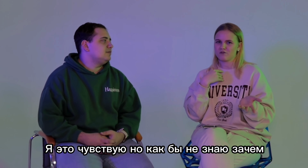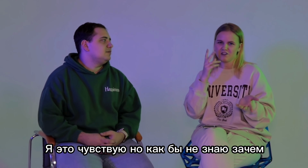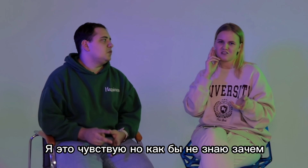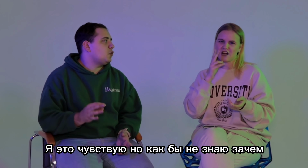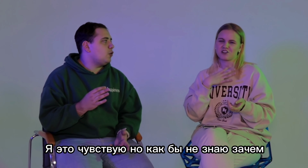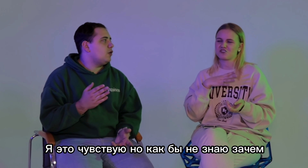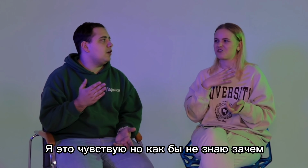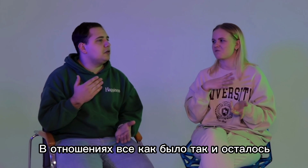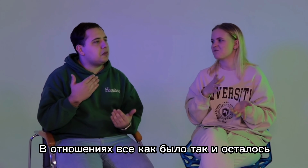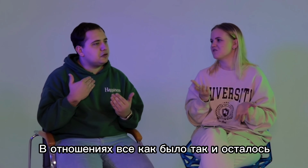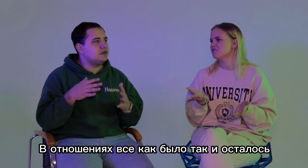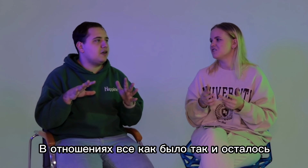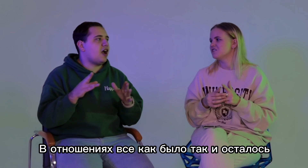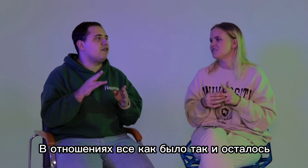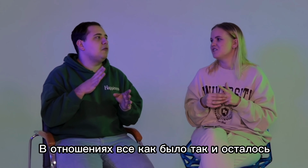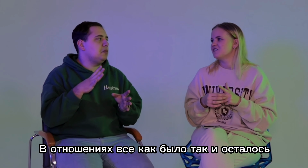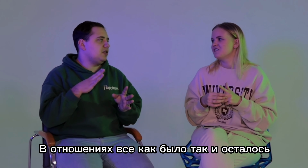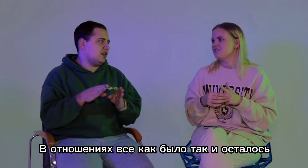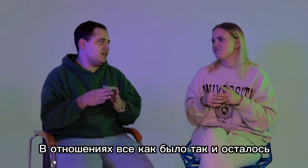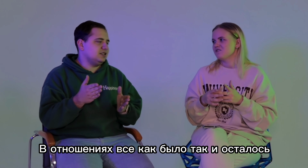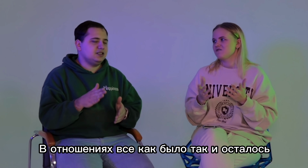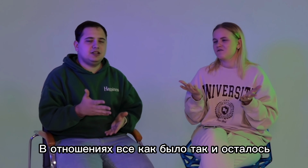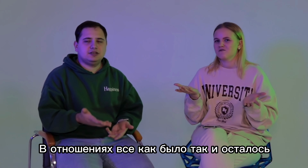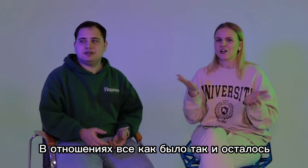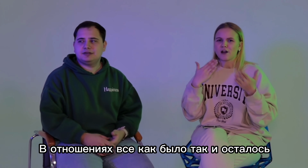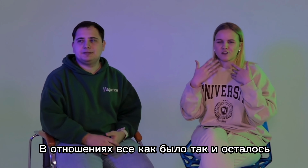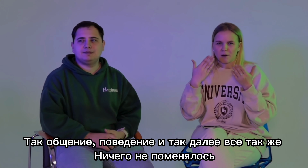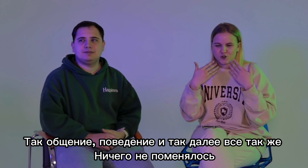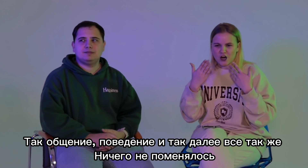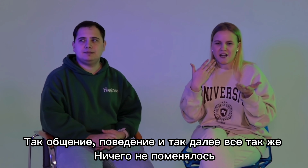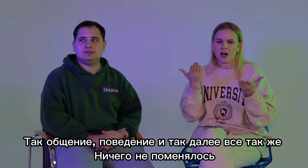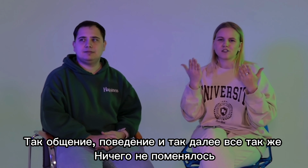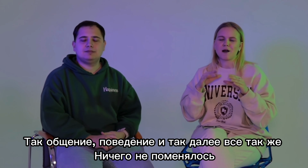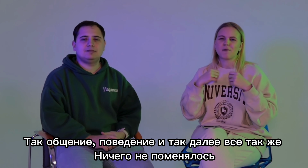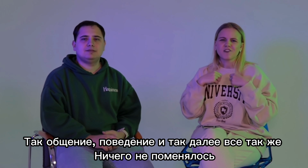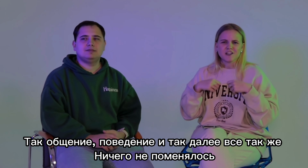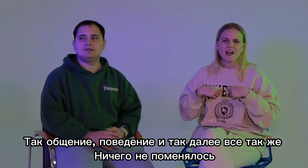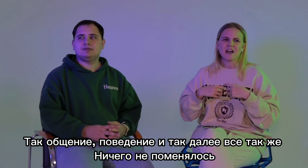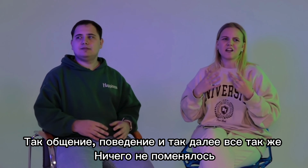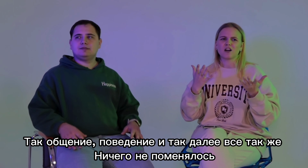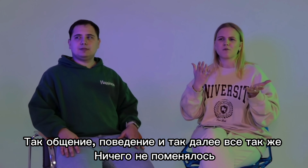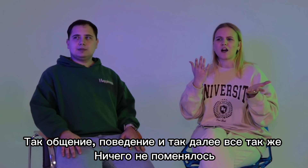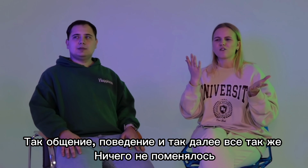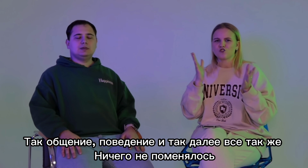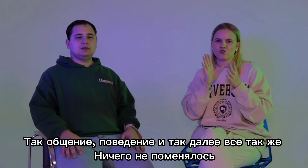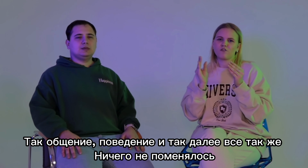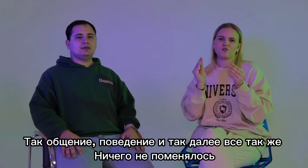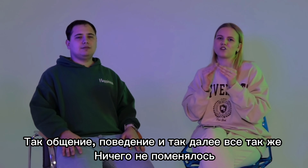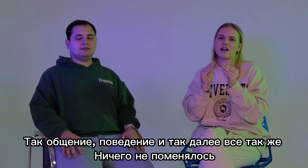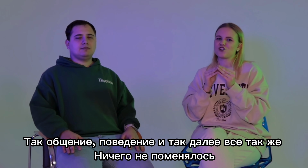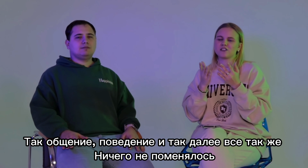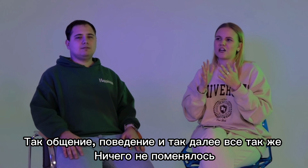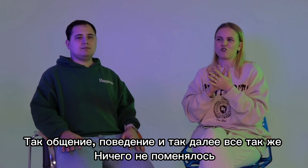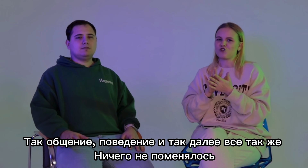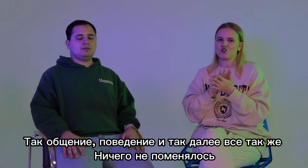не знаю. Как было, так и осталось. От общения, от поведения, как, все так же, да, ничего